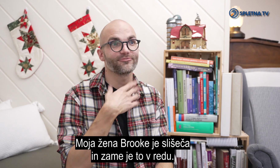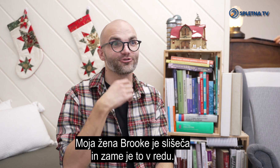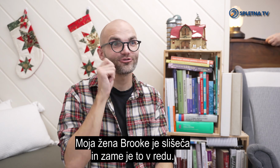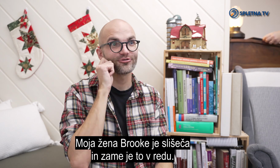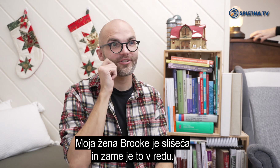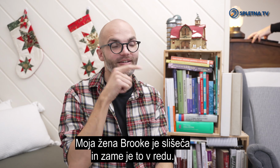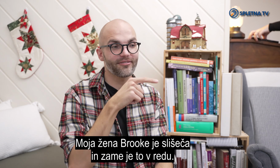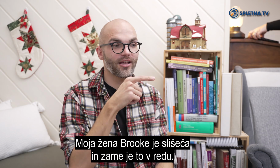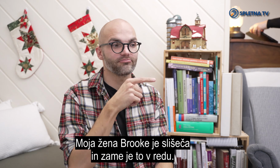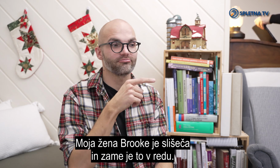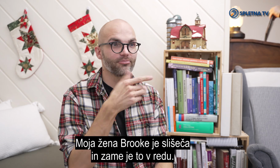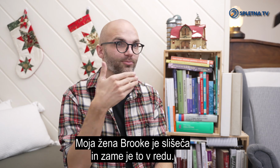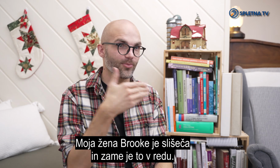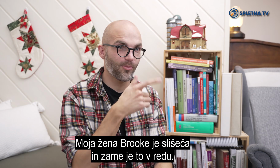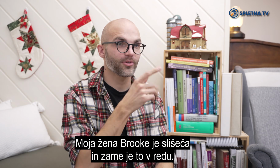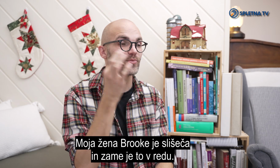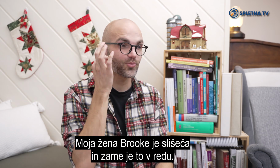Moja žena Bruk je slišeča in zame je to v redu.